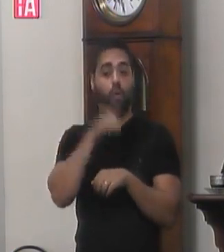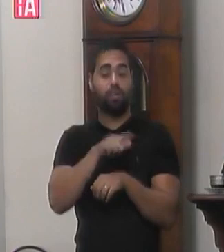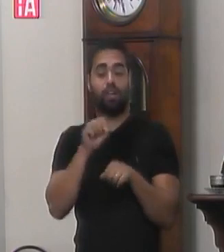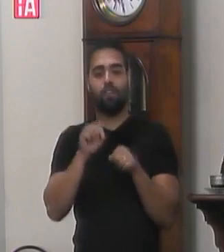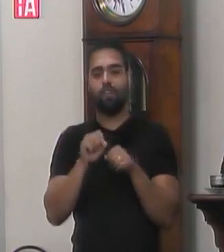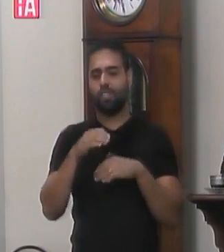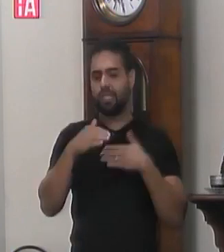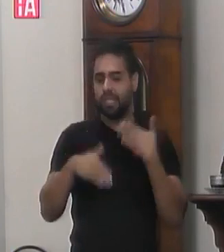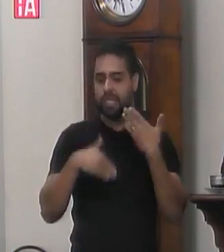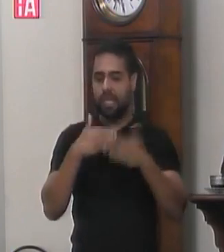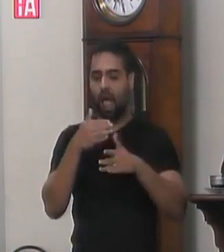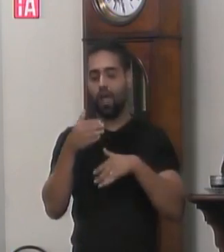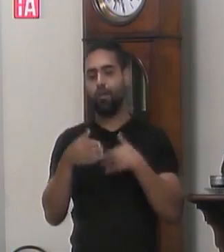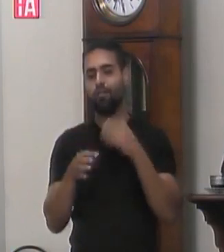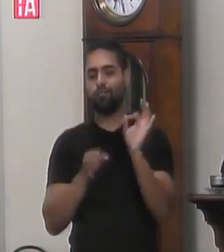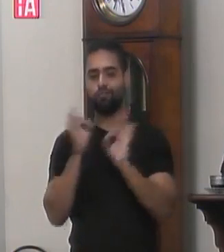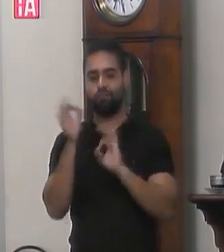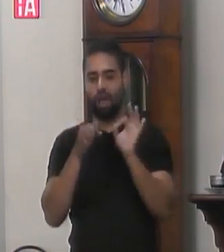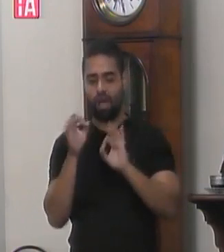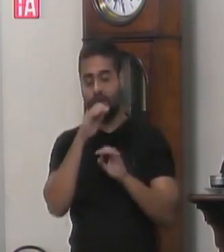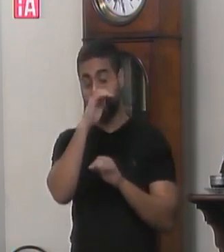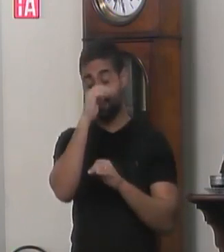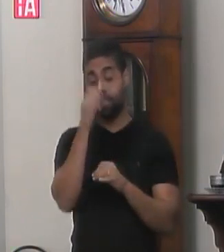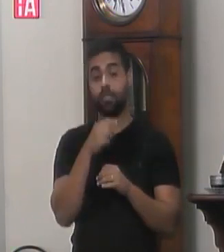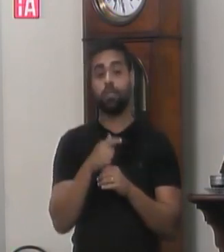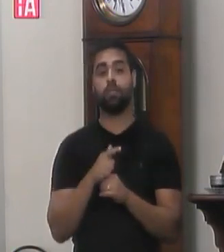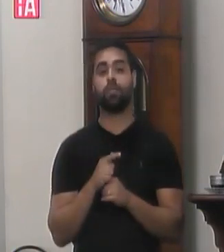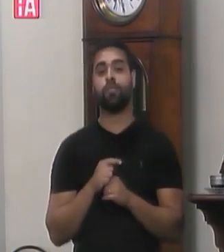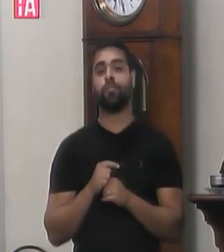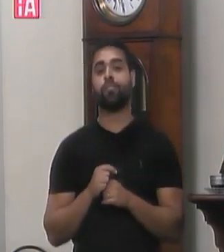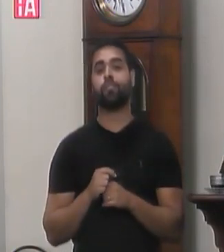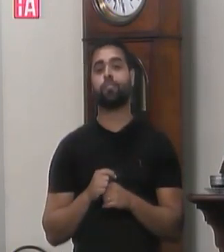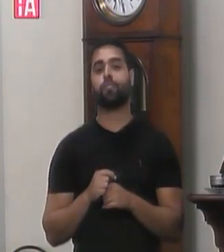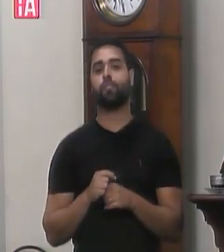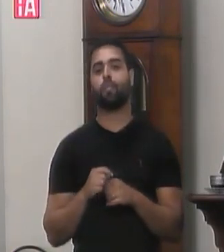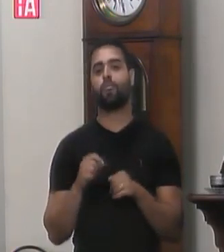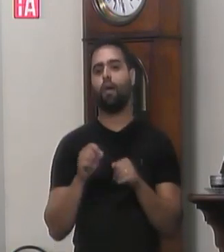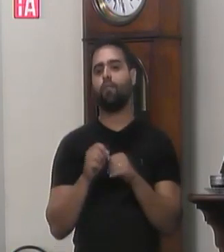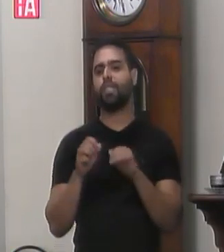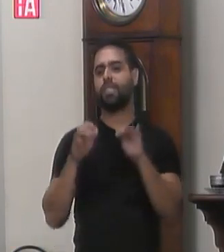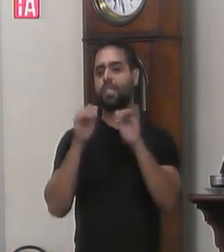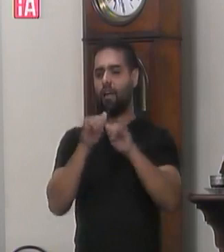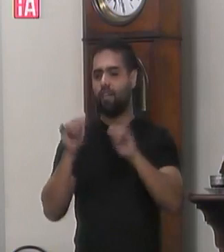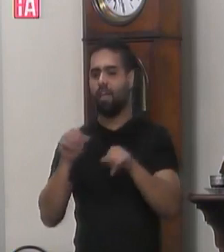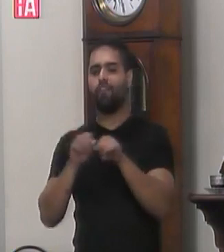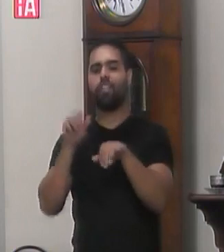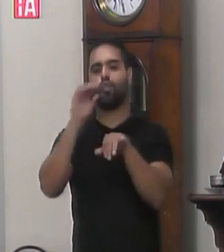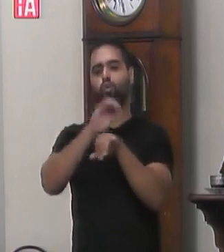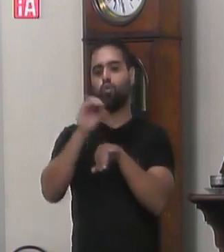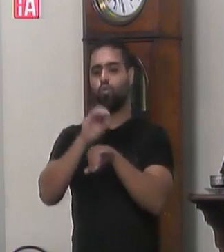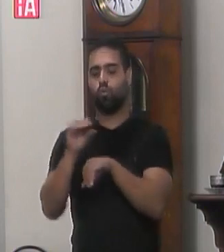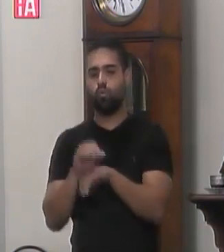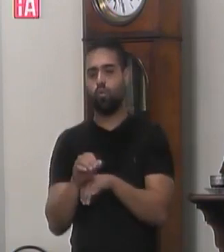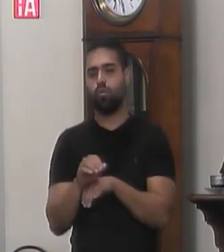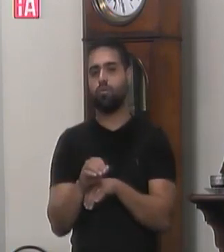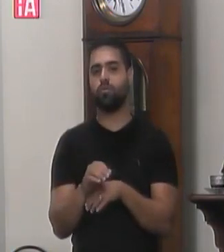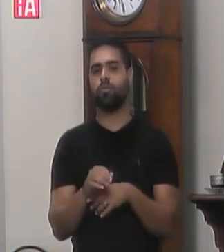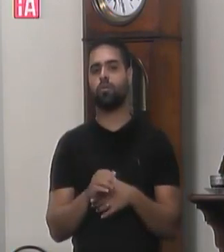trâmite para poder colocar na rua esse concurso, homologar a